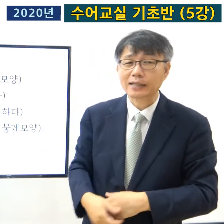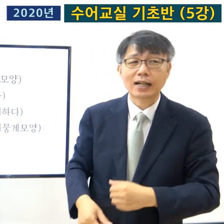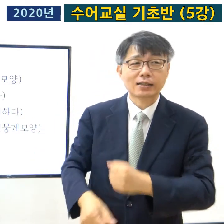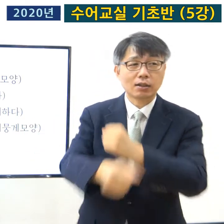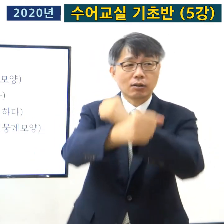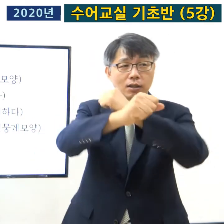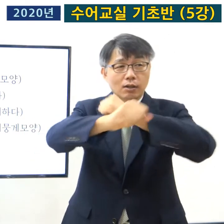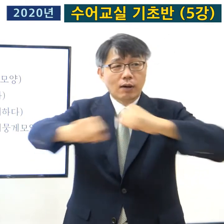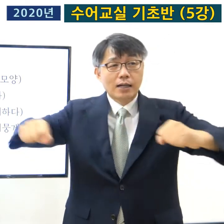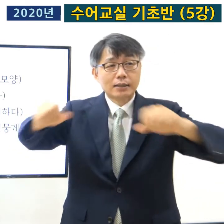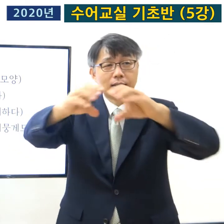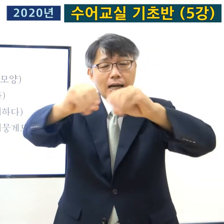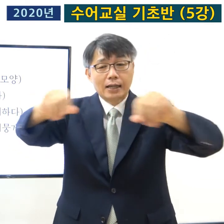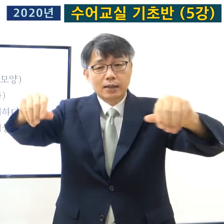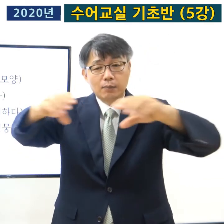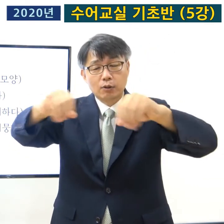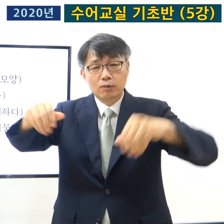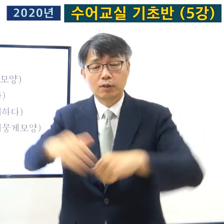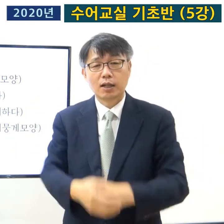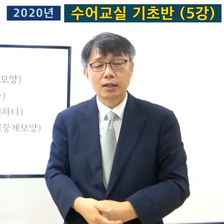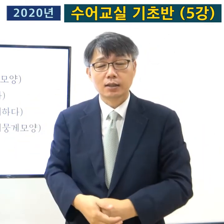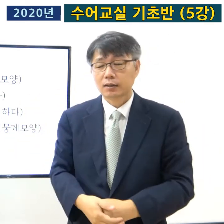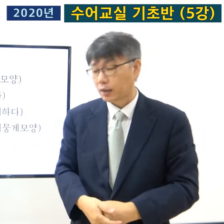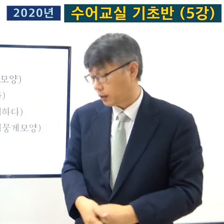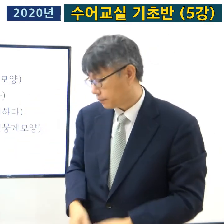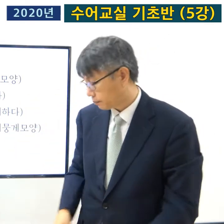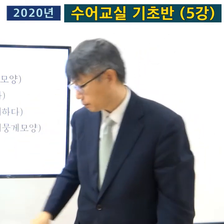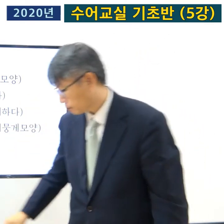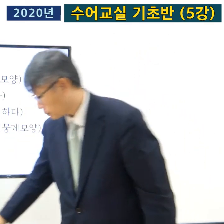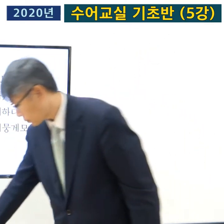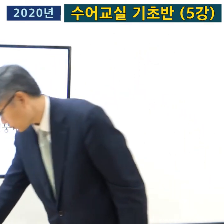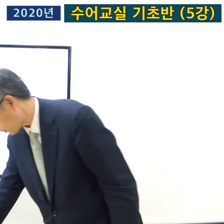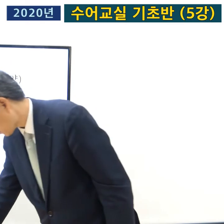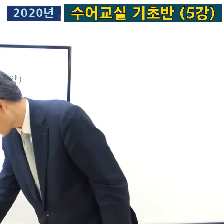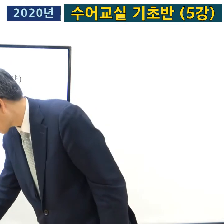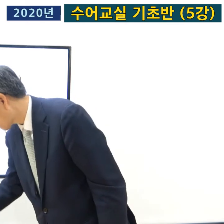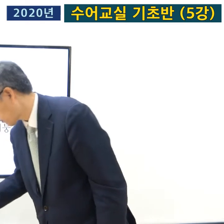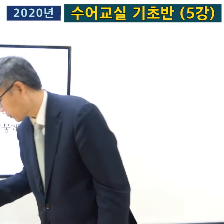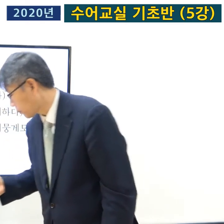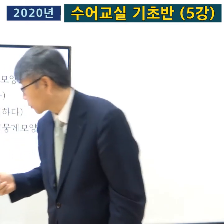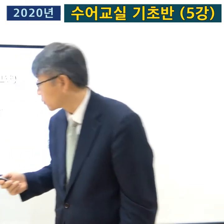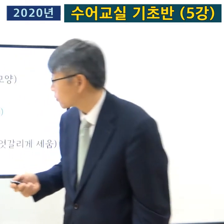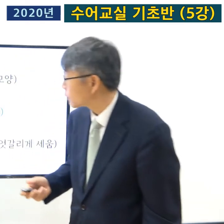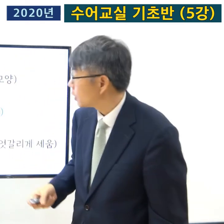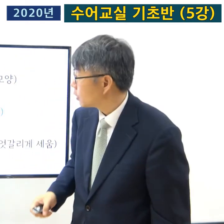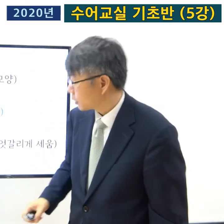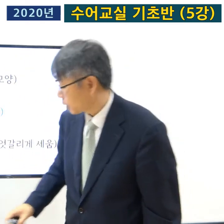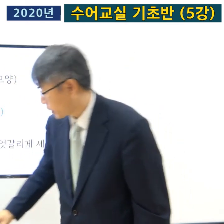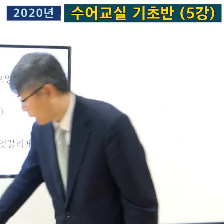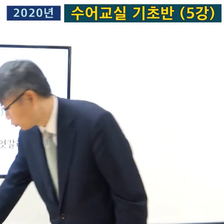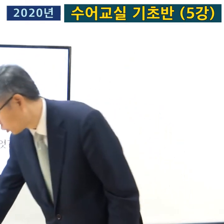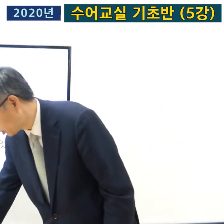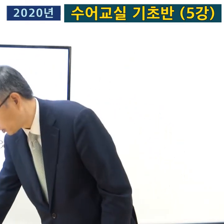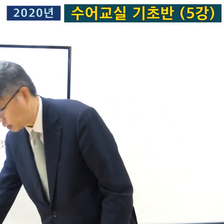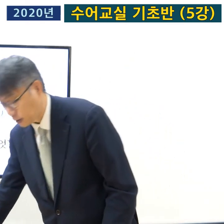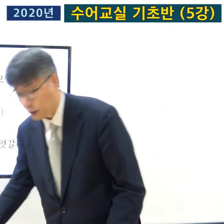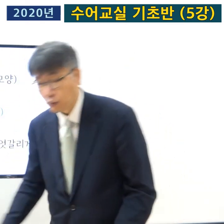같은 경우는 광야 이렇게 표현합니다. 네. 그다음 나무는